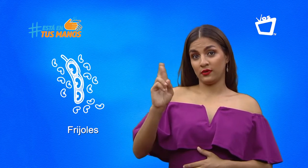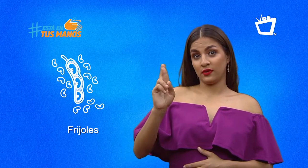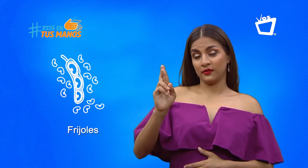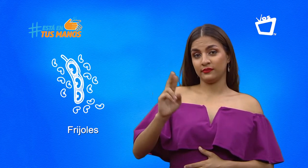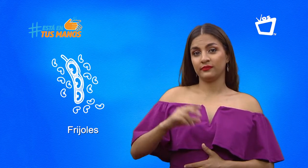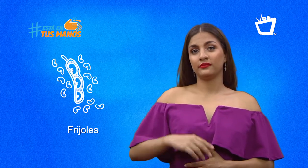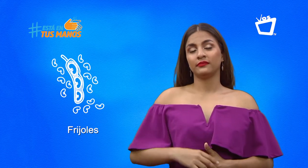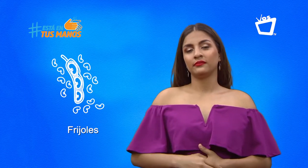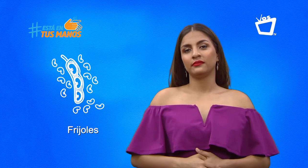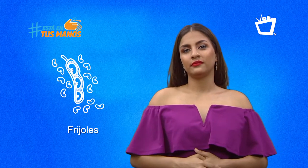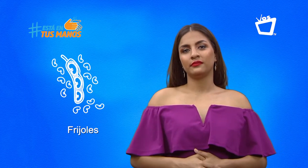frijoles